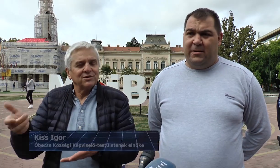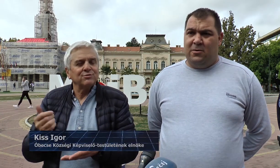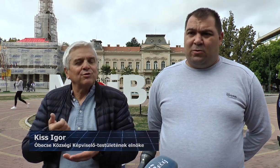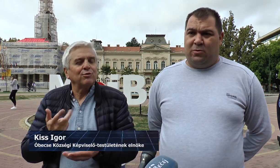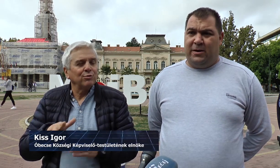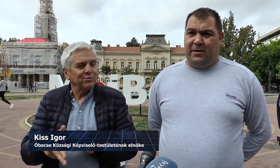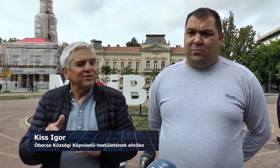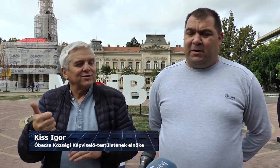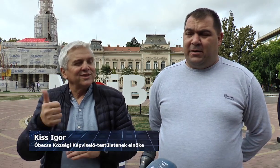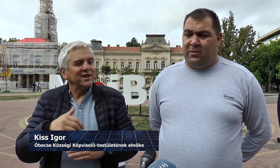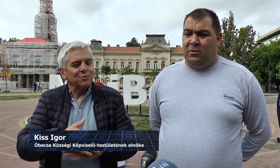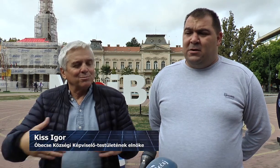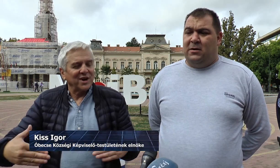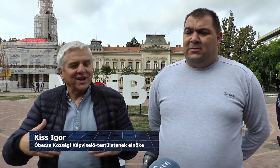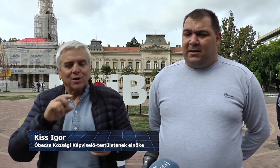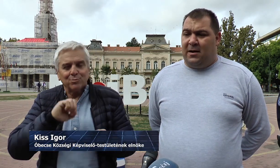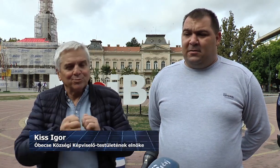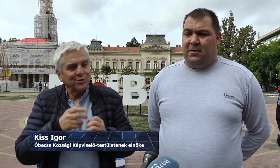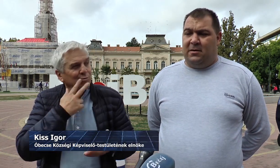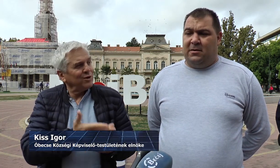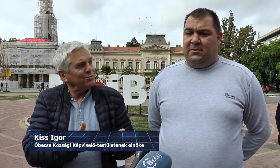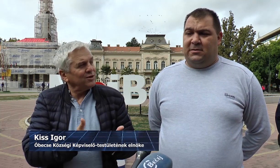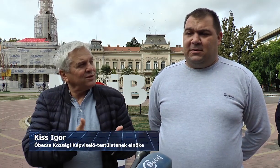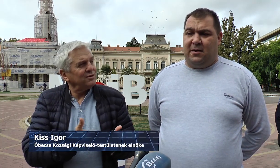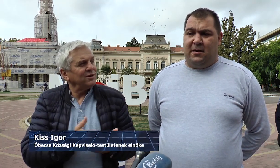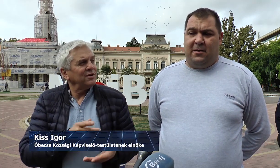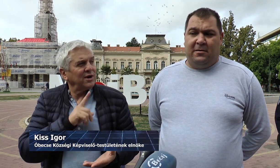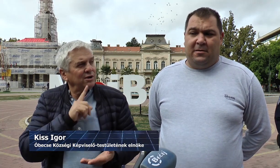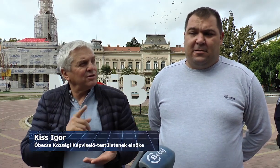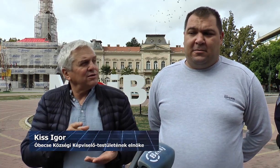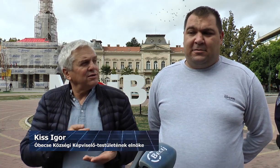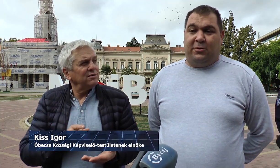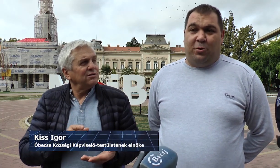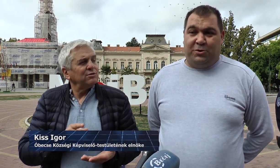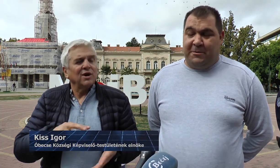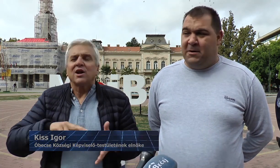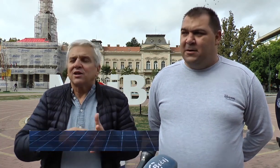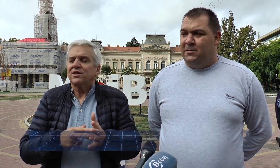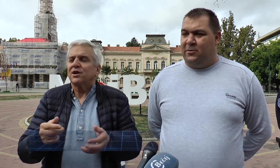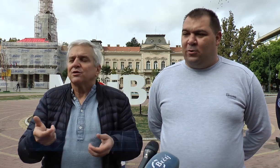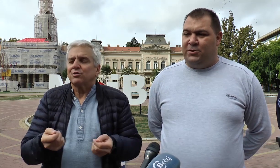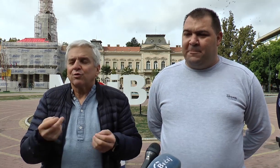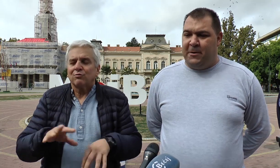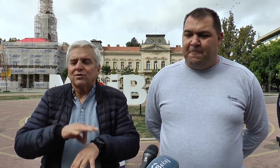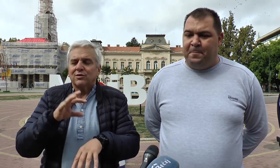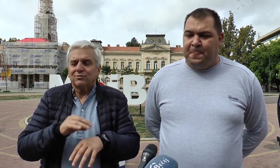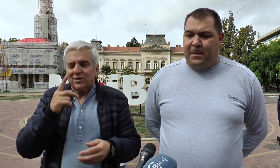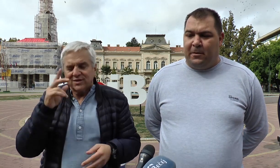Nekik valójában sikerült elhárítani egy akadályt egy 21. századbeli műszaki megoldással. Én ezúton